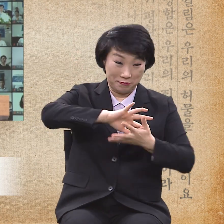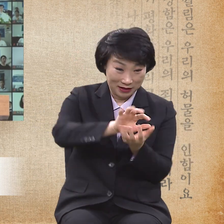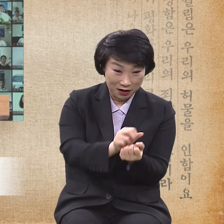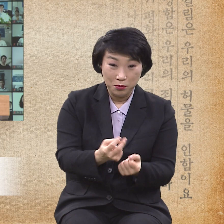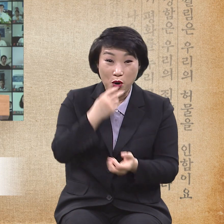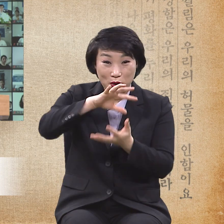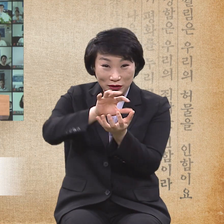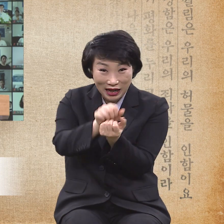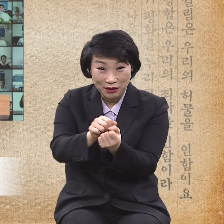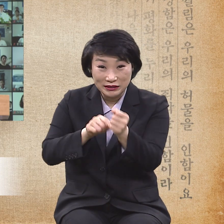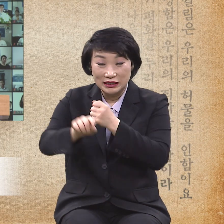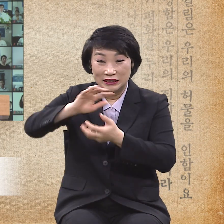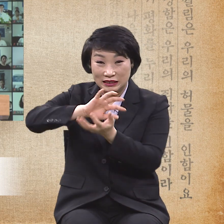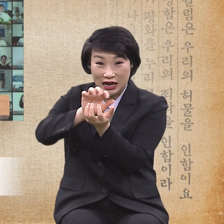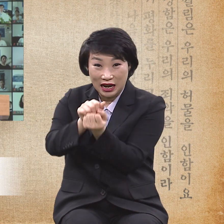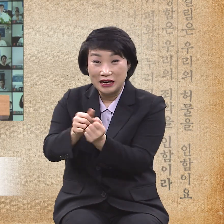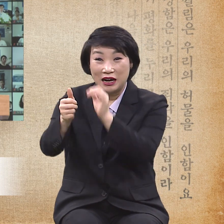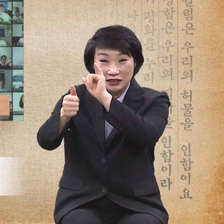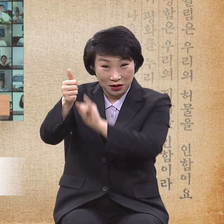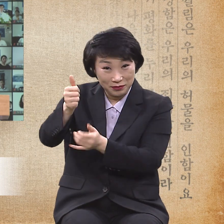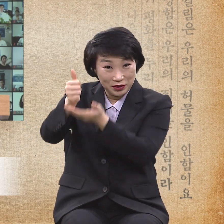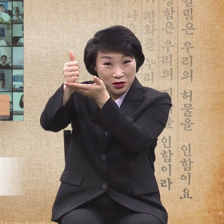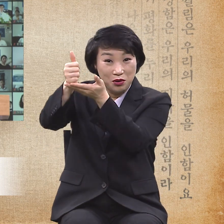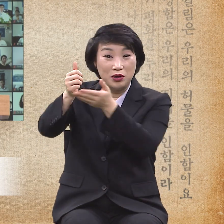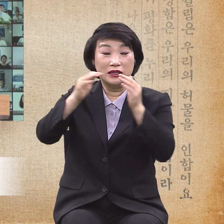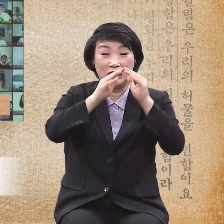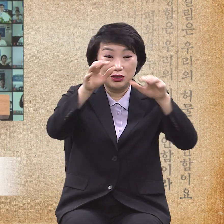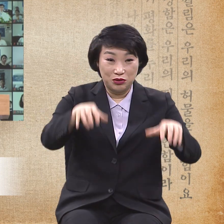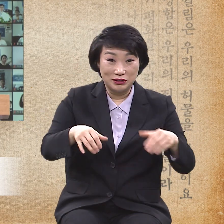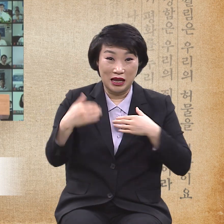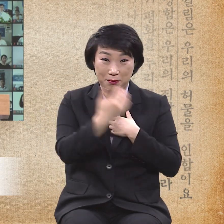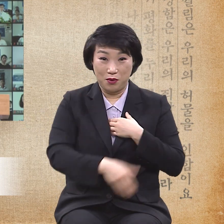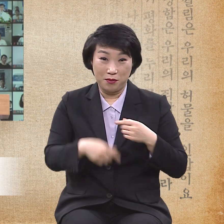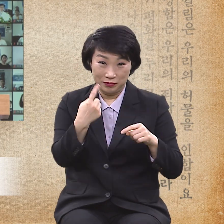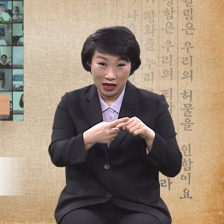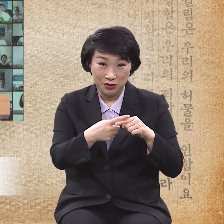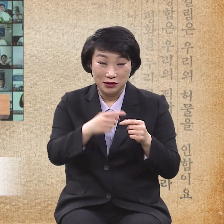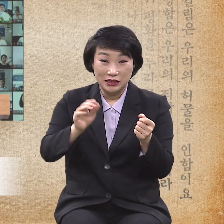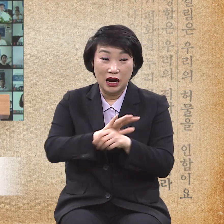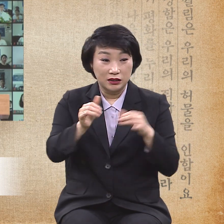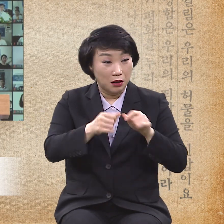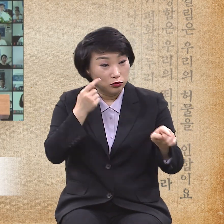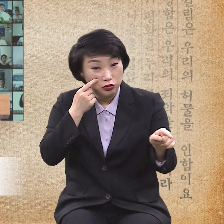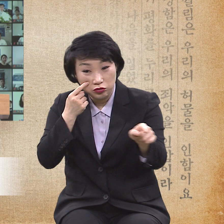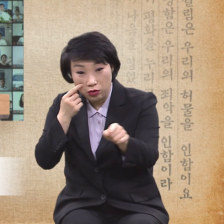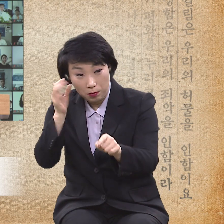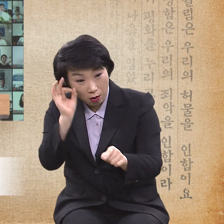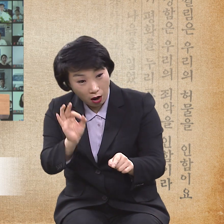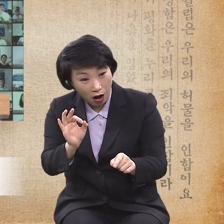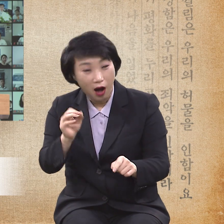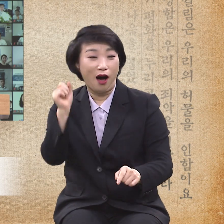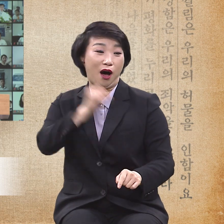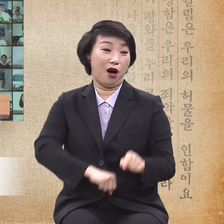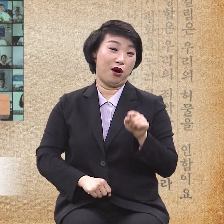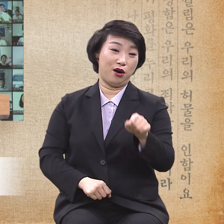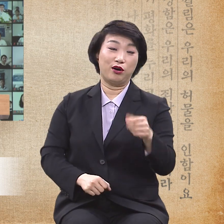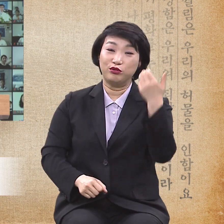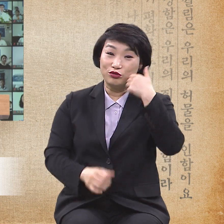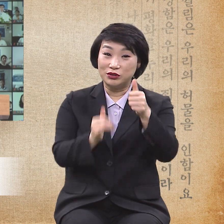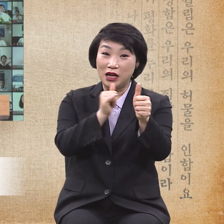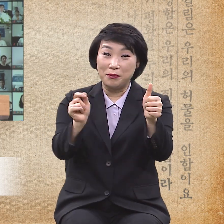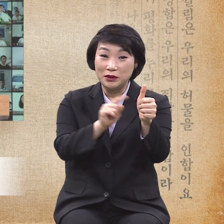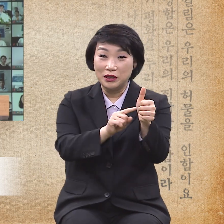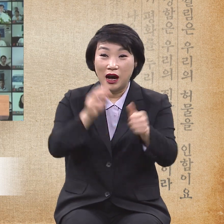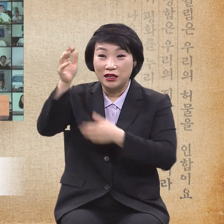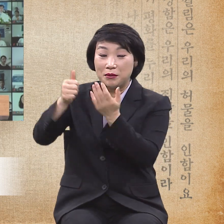다하고 뜻을 다해 섬기고 이웃을 내 몸과 같이 사랑하는 자를 보면 저 사람은 하나님의